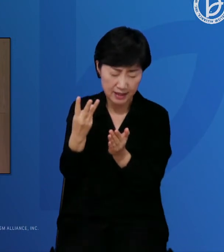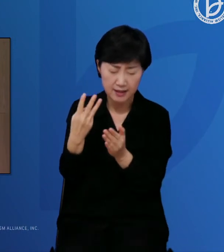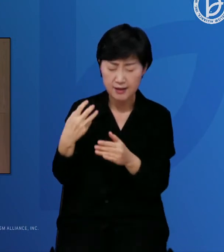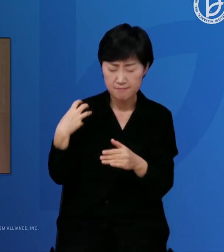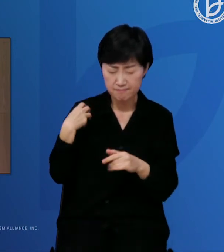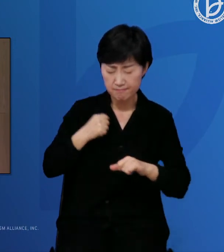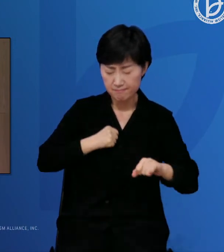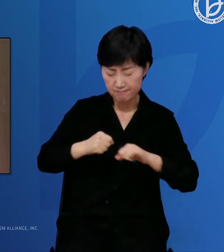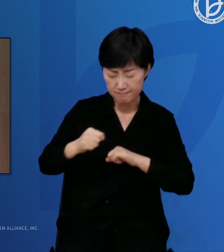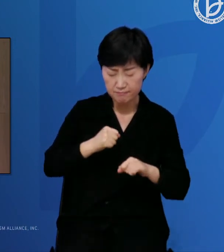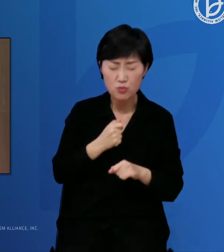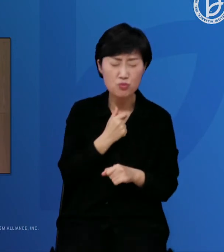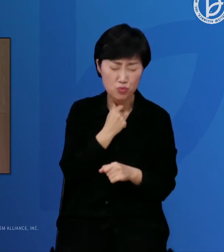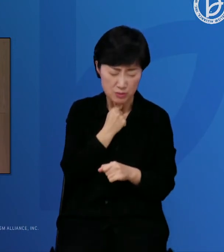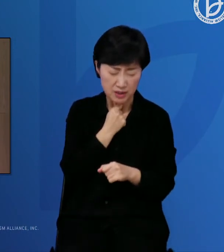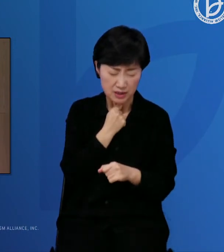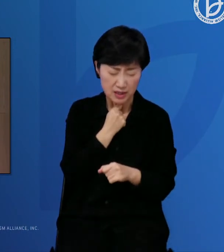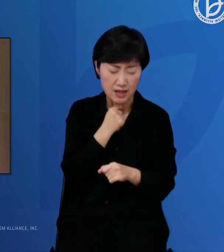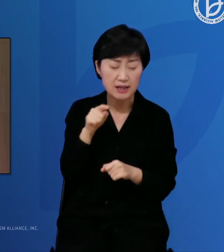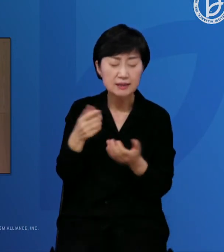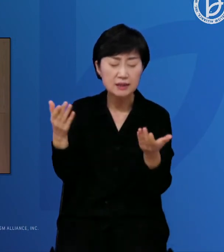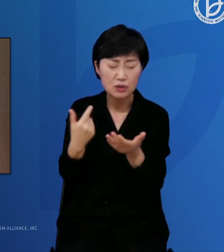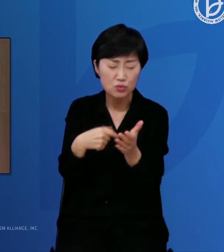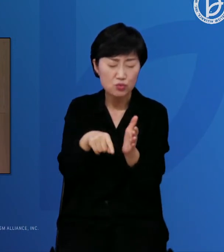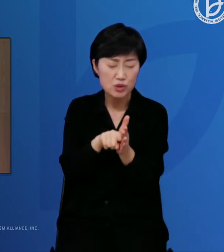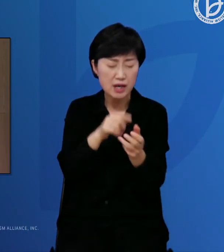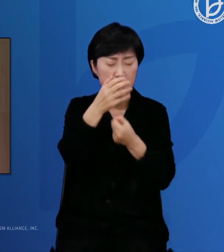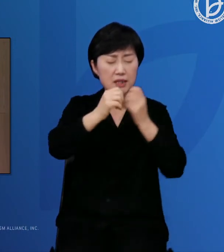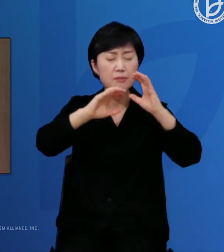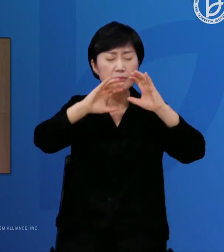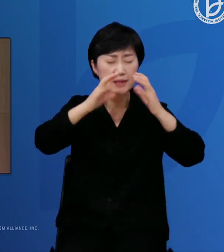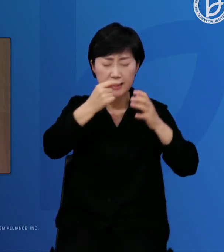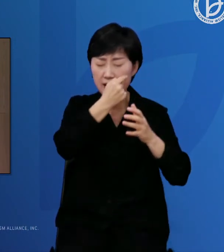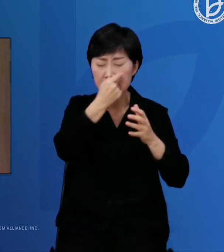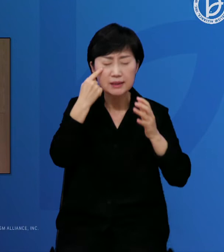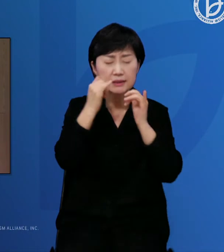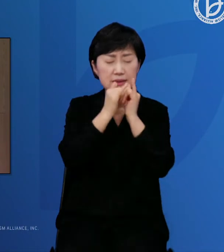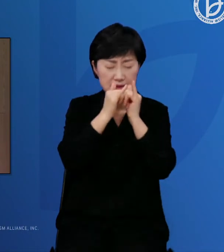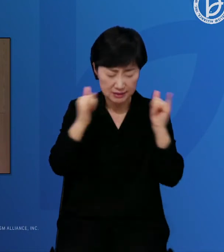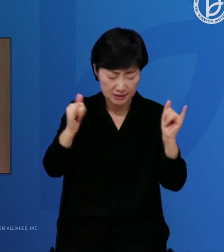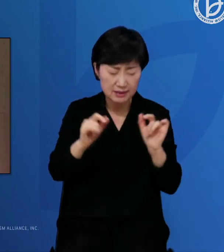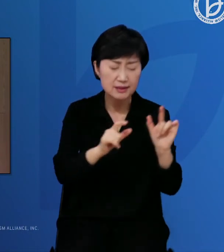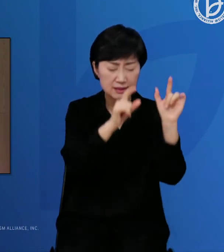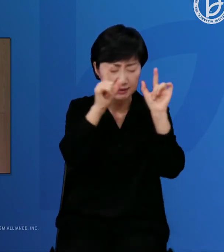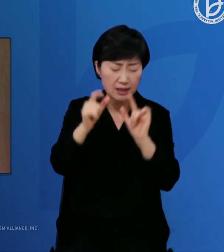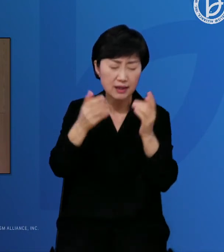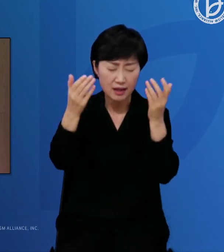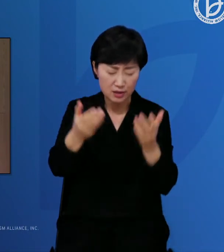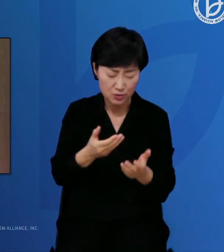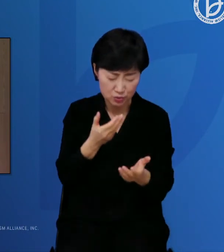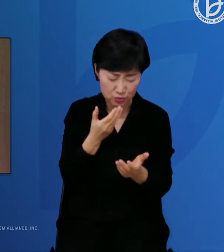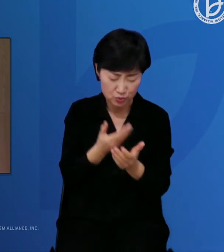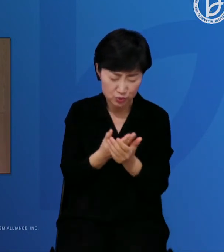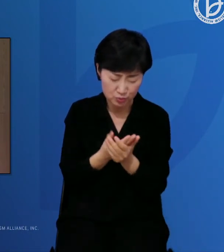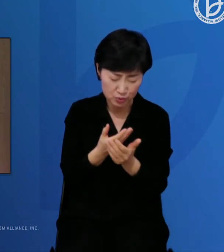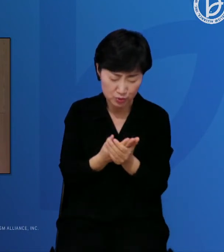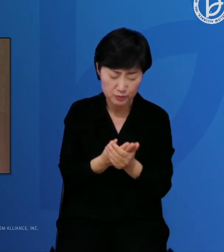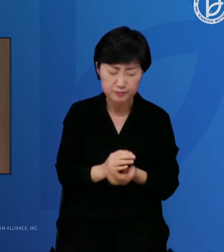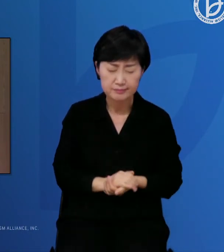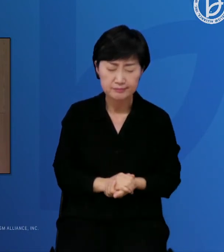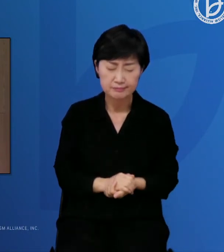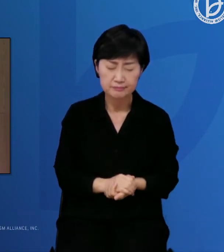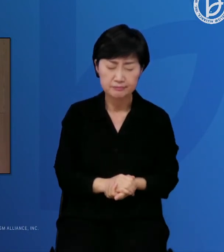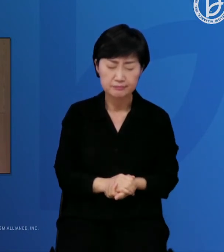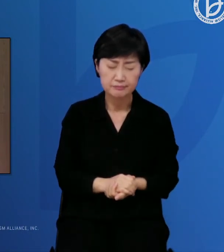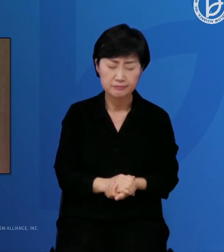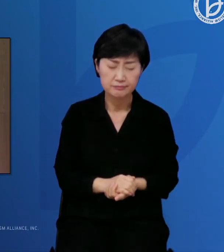믿고 감사드립니다. May 2022 mark a new start for the future prayer and talent camps within the blessing of the throne, as well as the 70 church